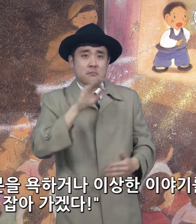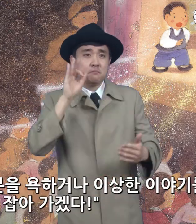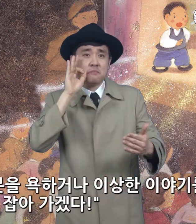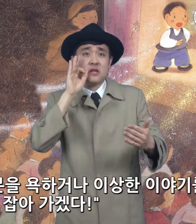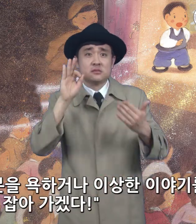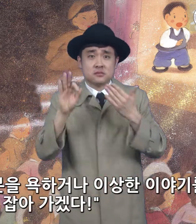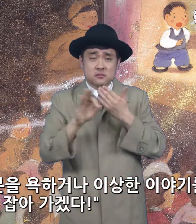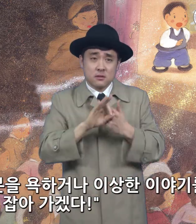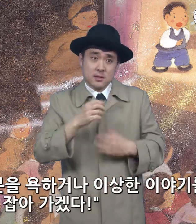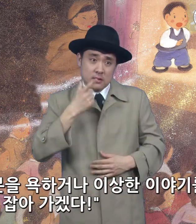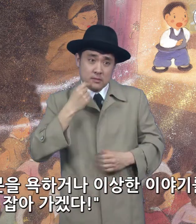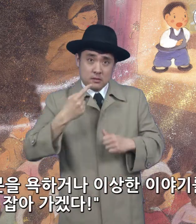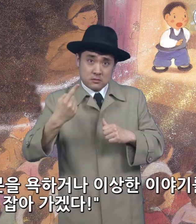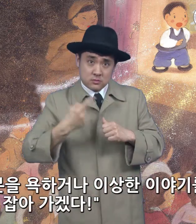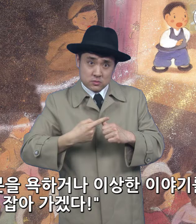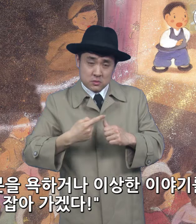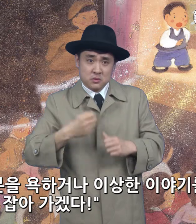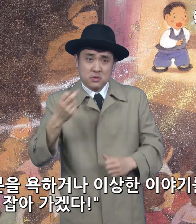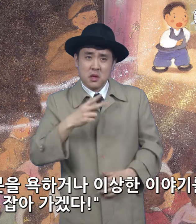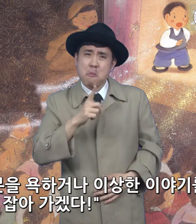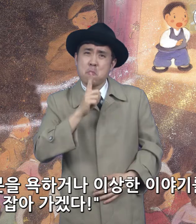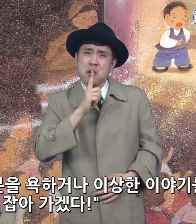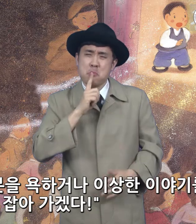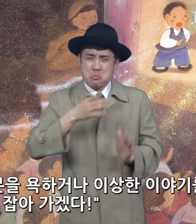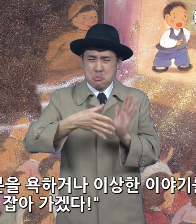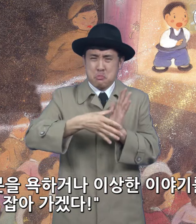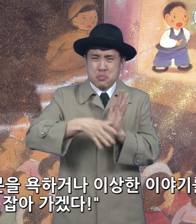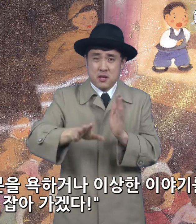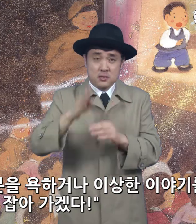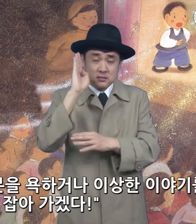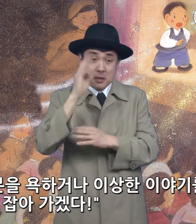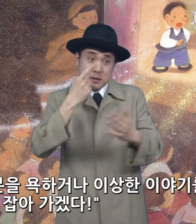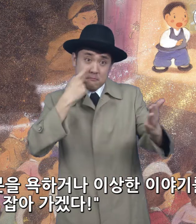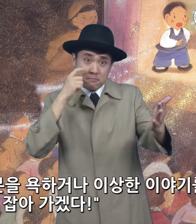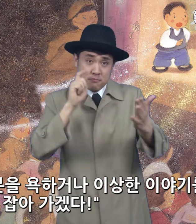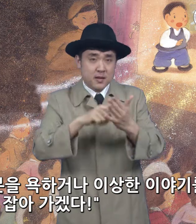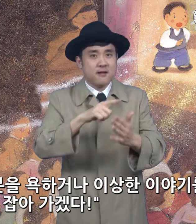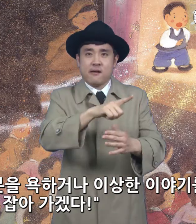일본을 욕하거나 이상한 이야기를 하면 당장 잡아가겠다.